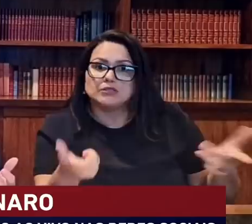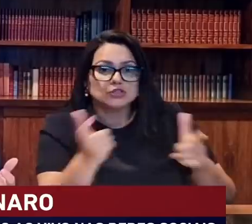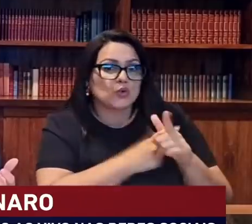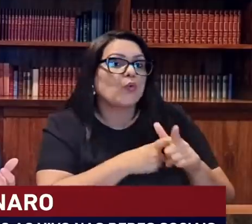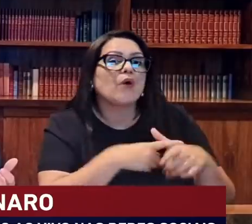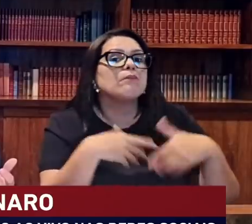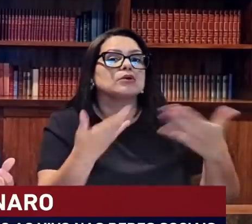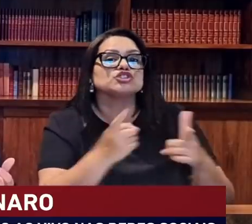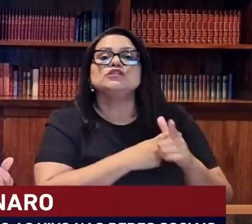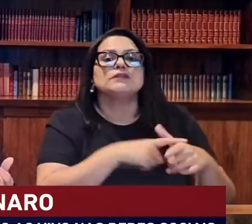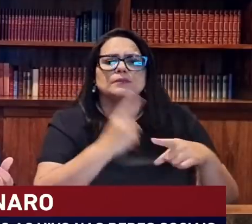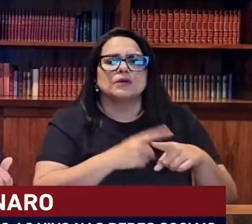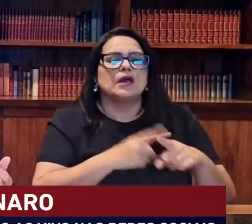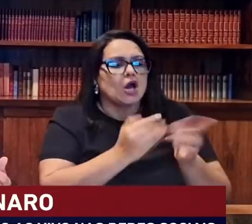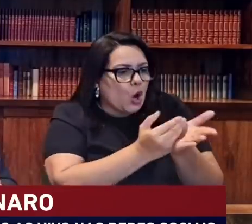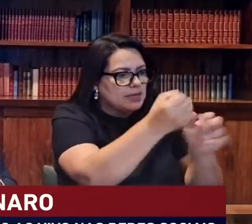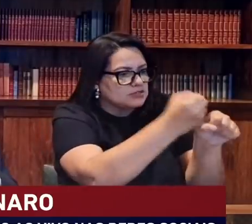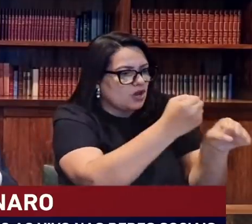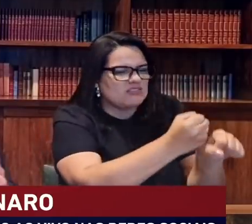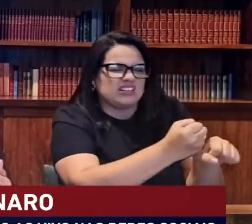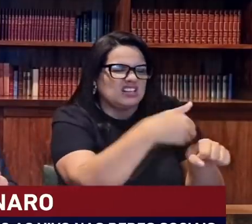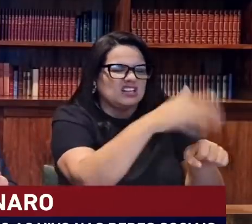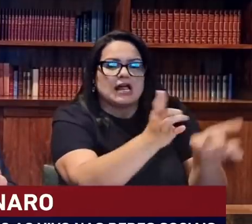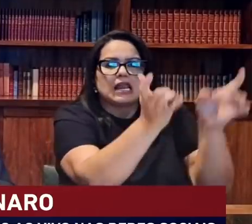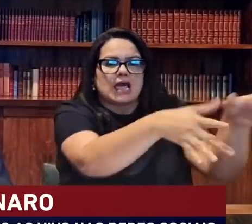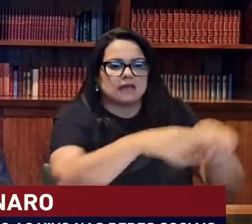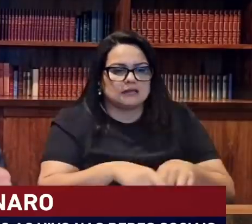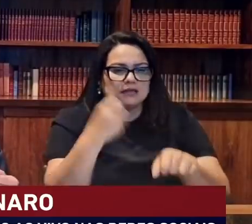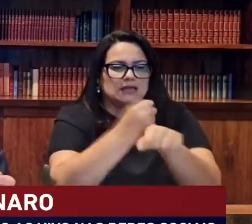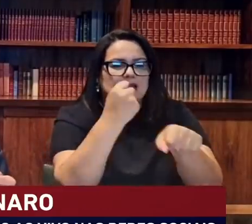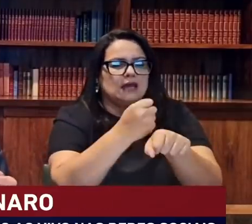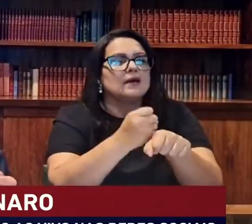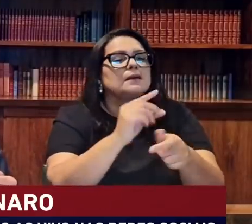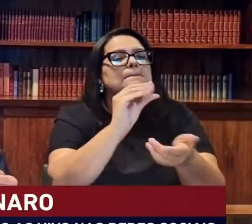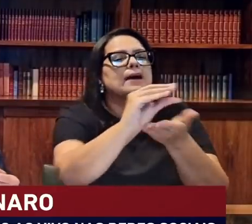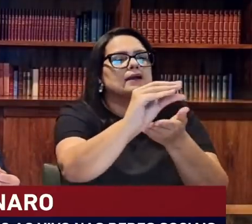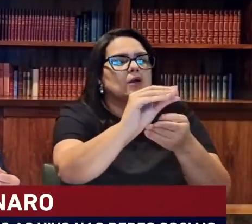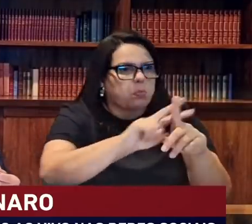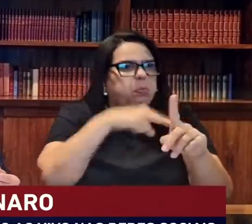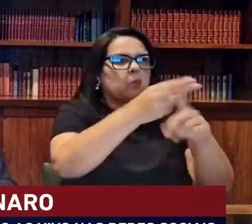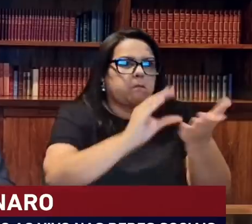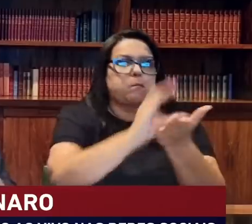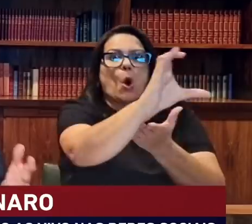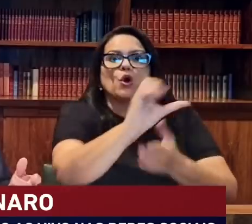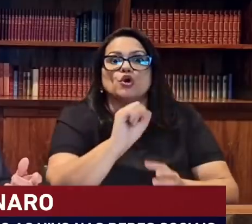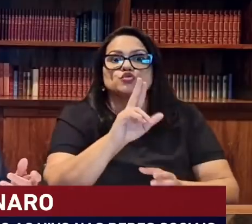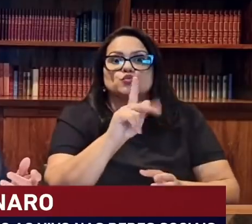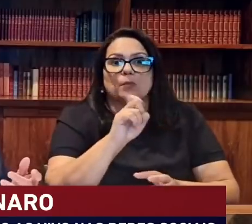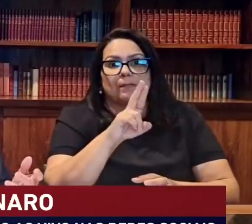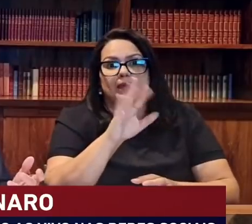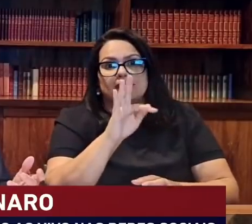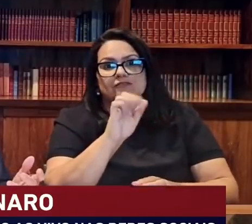fazer coisa e não terminou, né? Superfaturamento, comprou o som das fotos do Brasil, não recebeu, roubalheira.